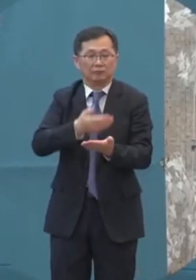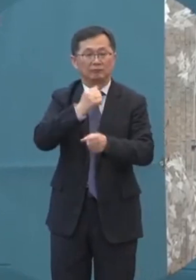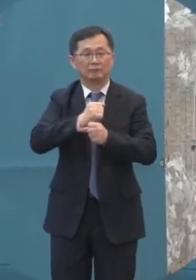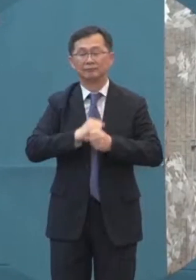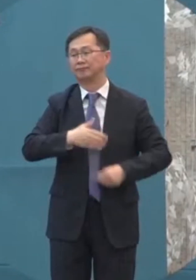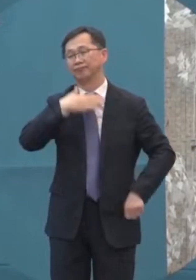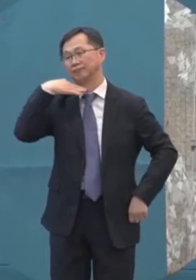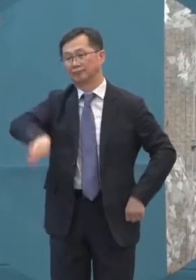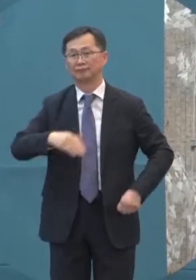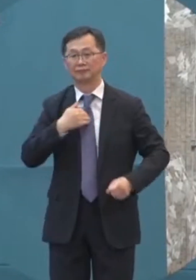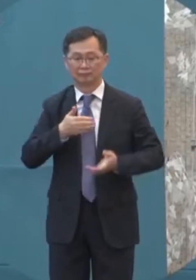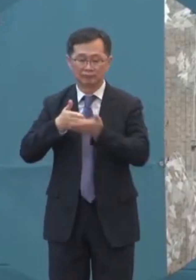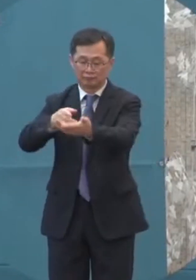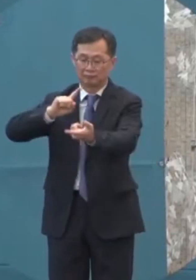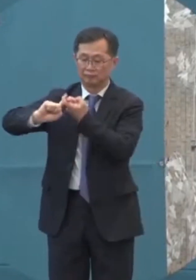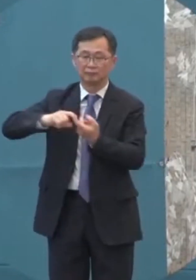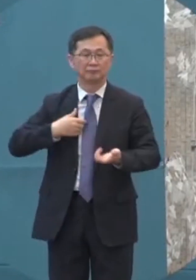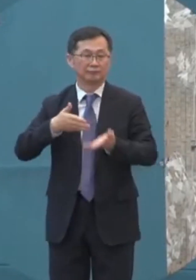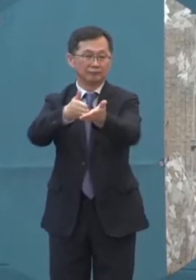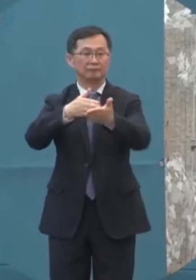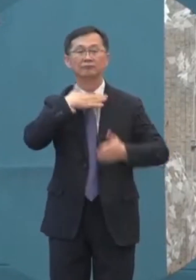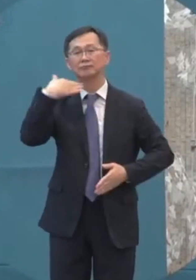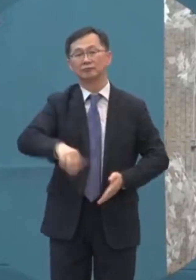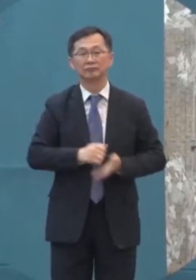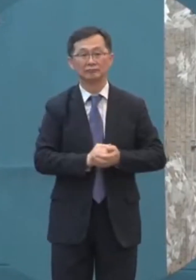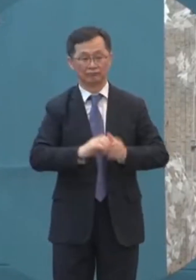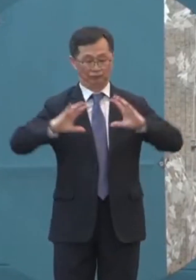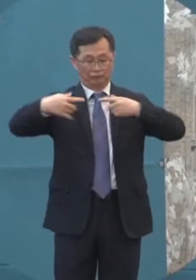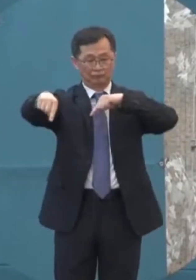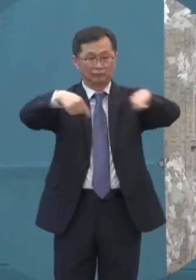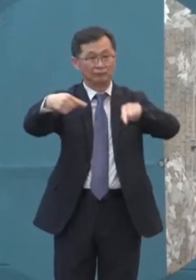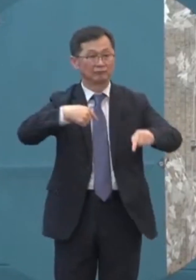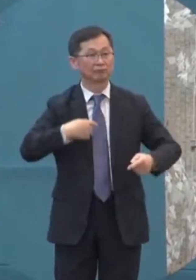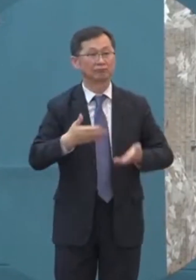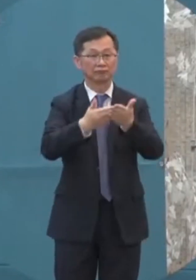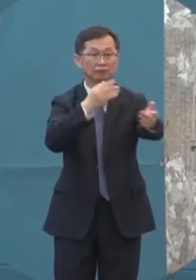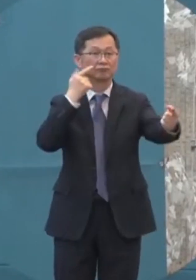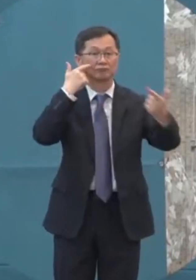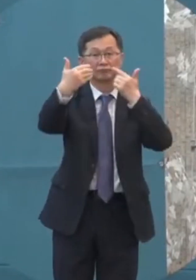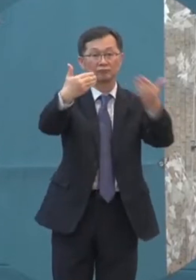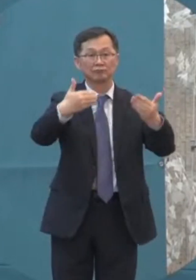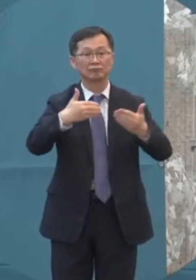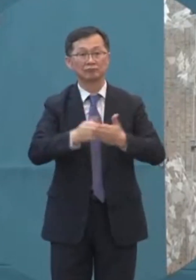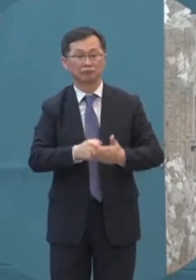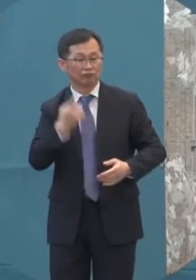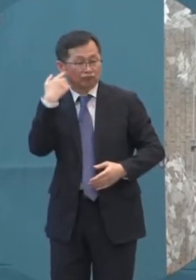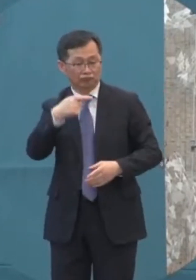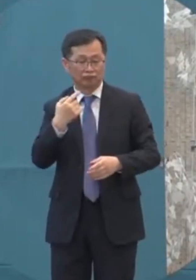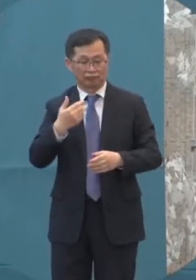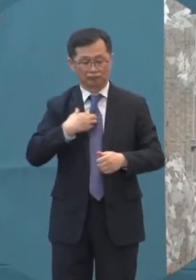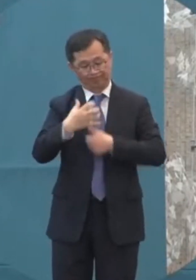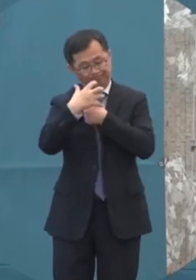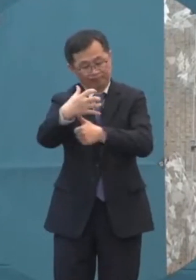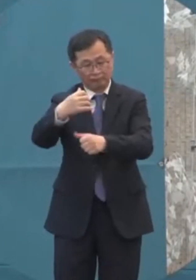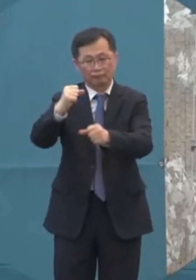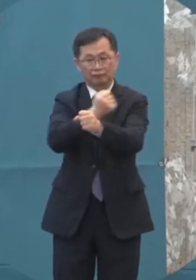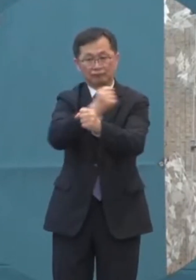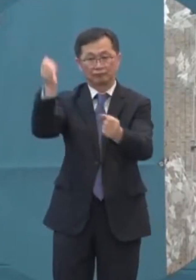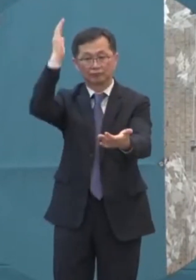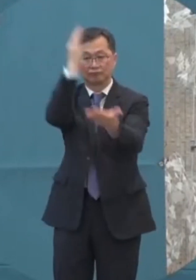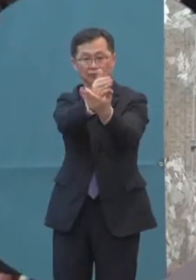한 적 없습니다. 정치권에 분명히 말씀드리는데 인간을 수단으로 삼지 마십시오.